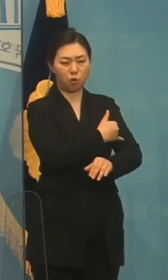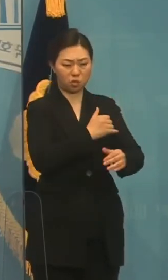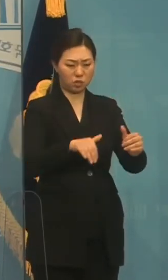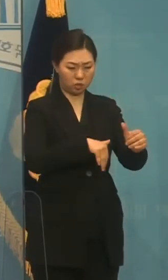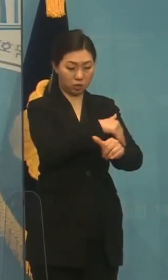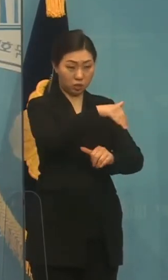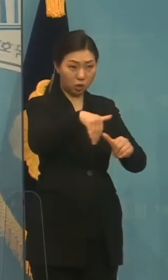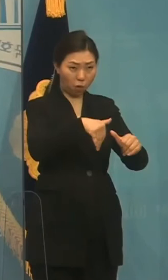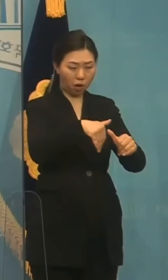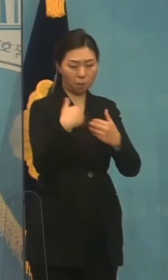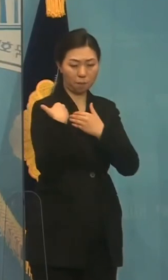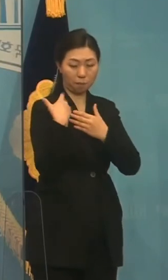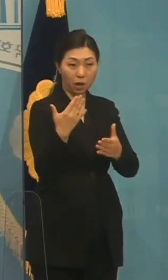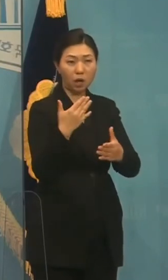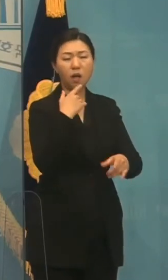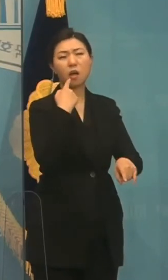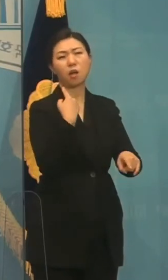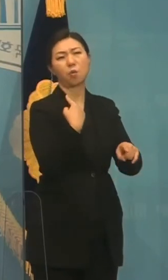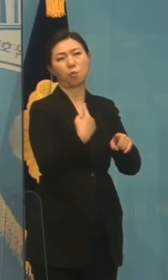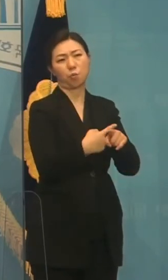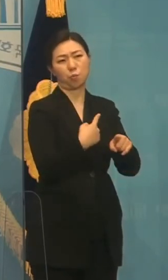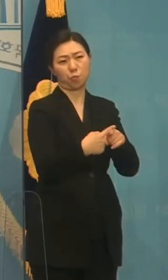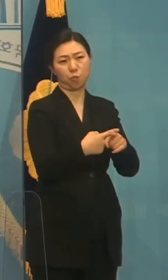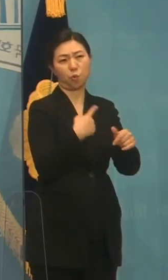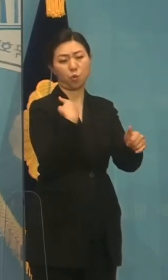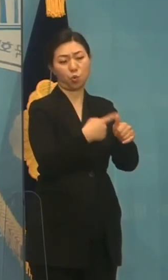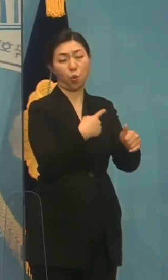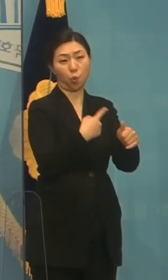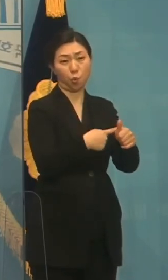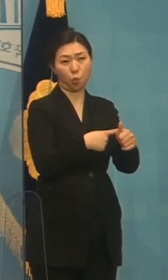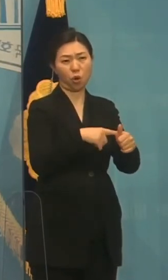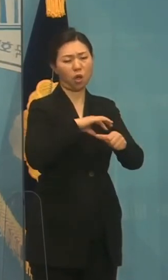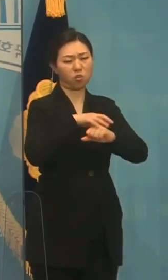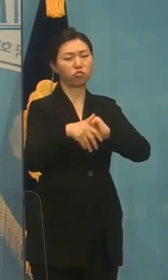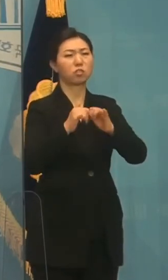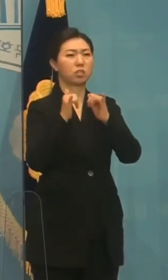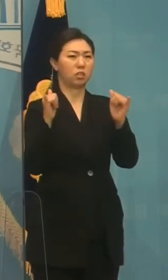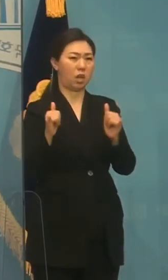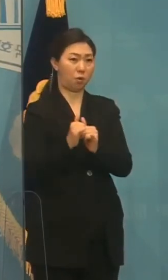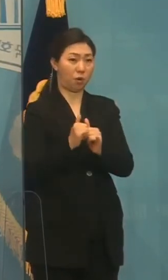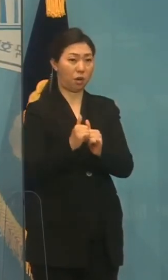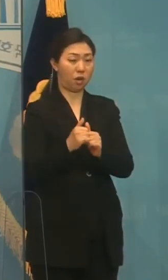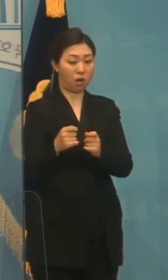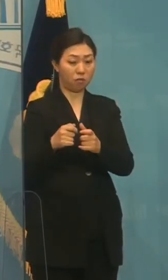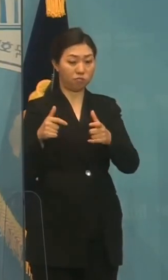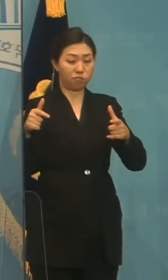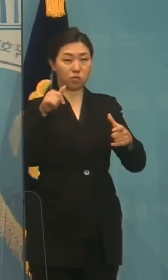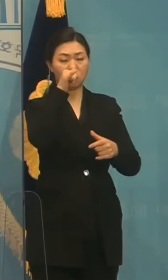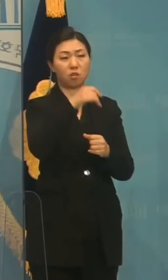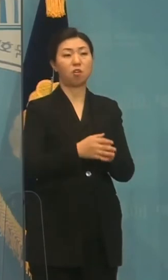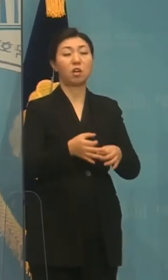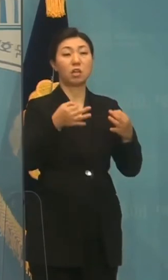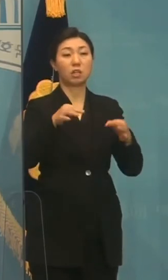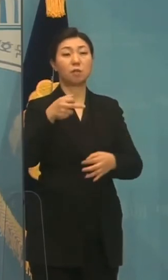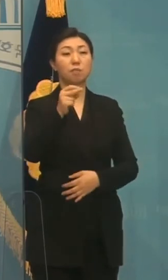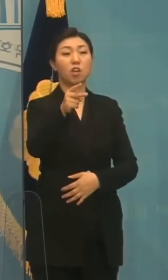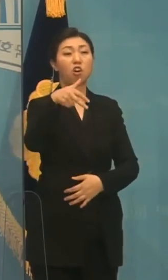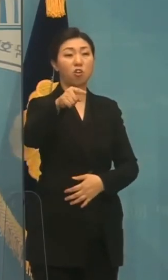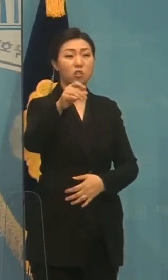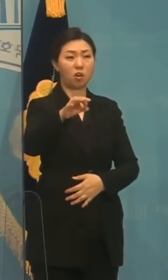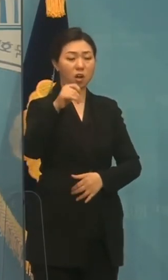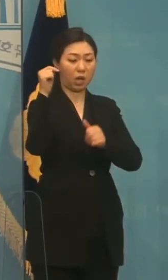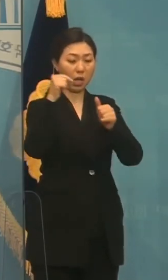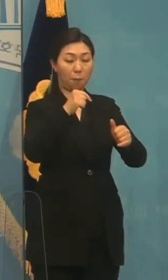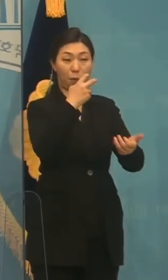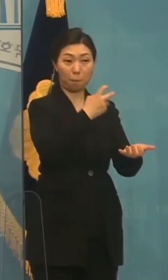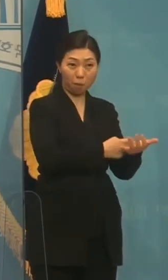담당하고 있다는 국제사회의 비판이 날로 커지고 있습니다. 김여정 하명법이라 불리는